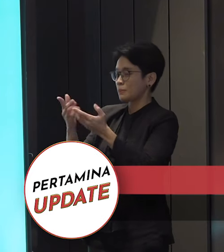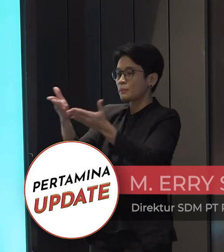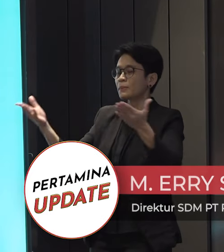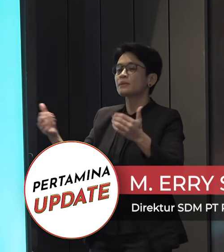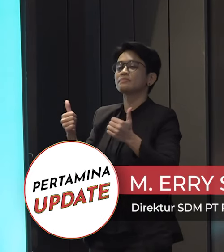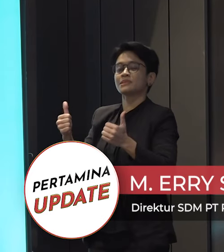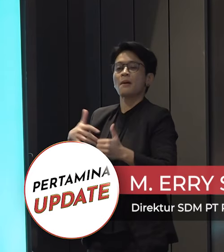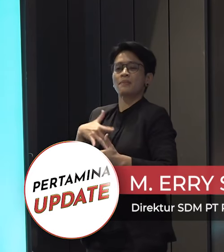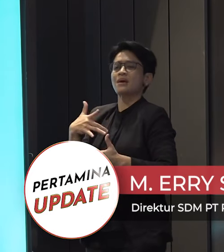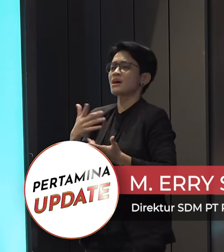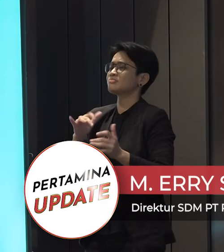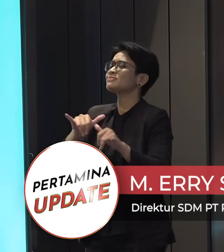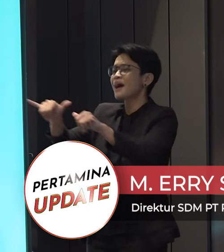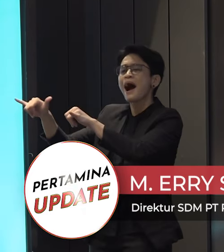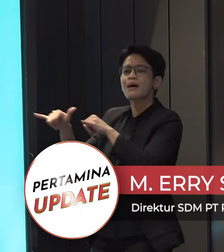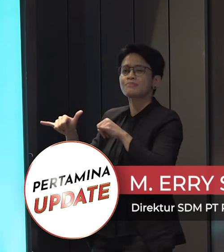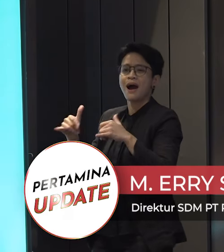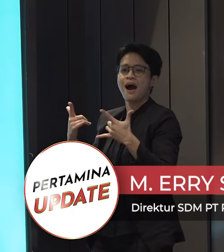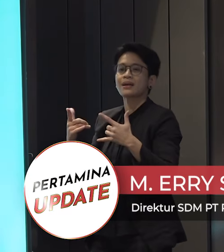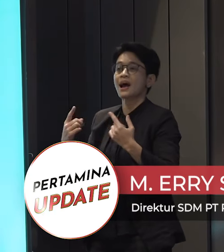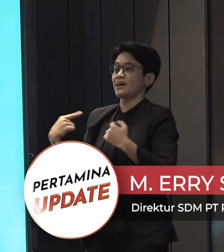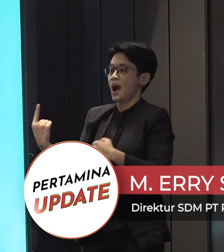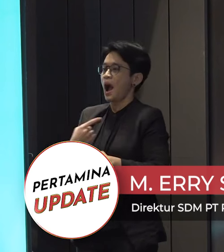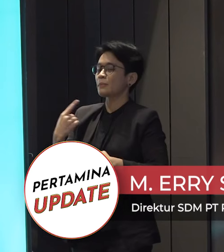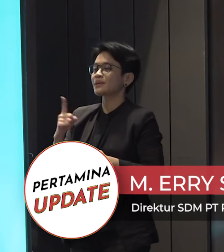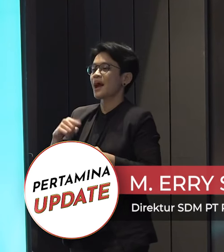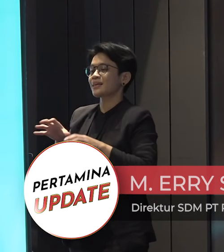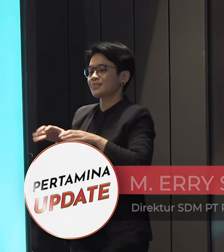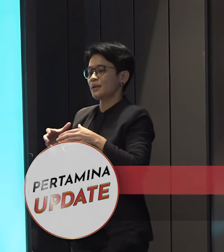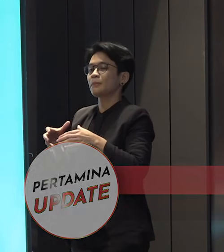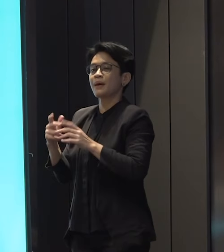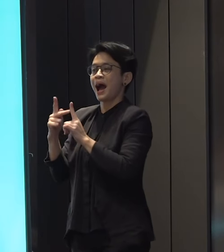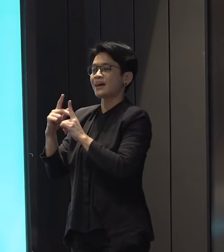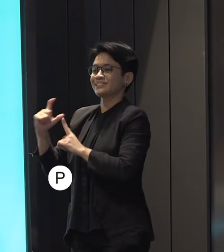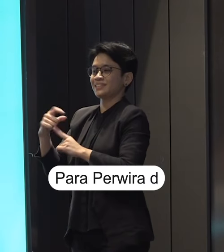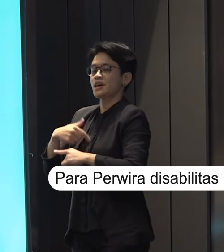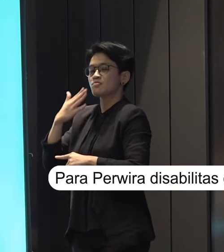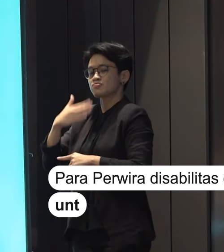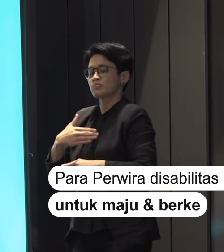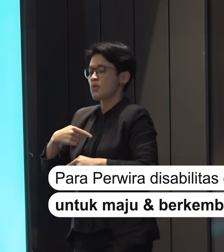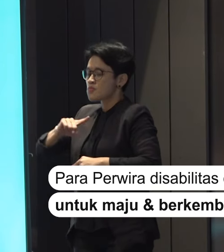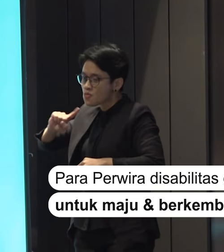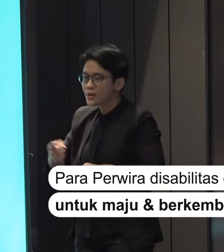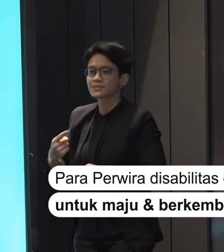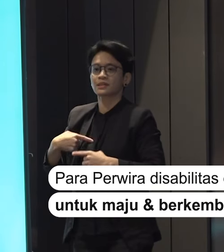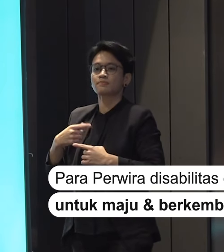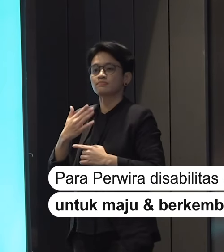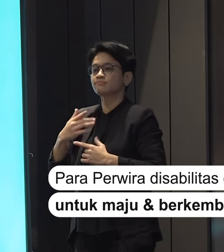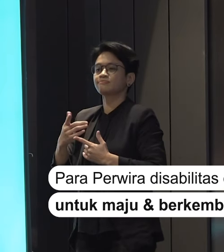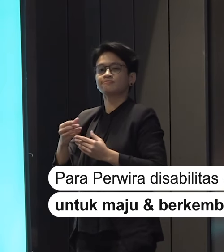kami dari HC punya kewajiban untuk mengupskill teman-teman perwira